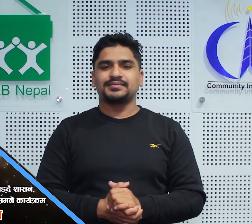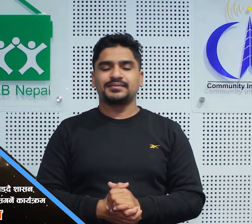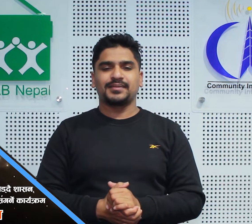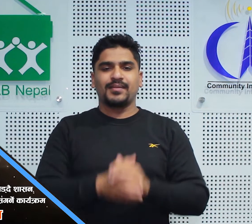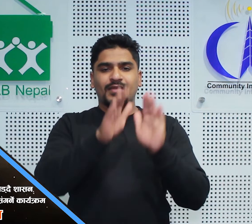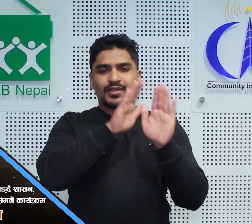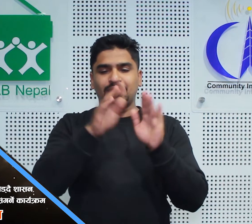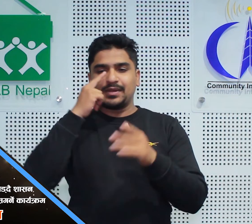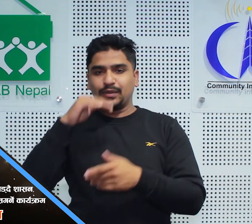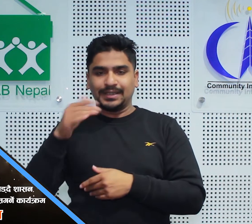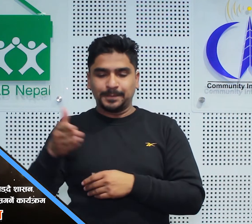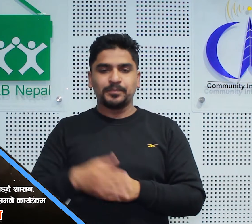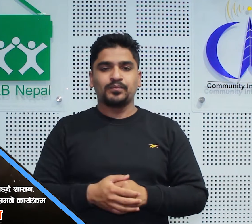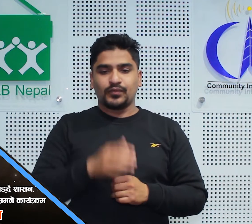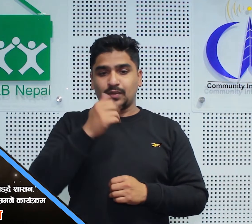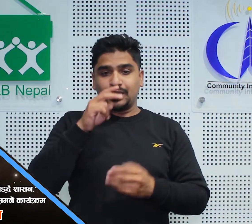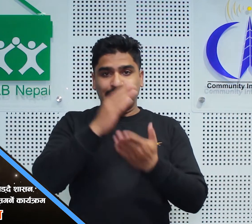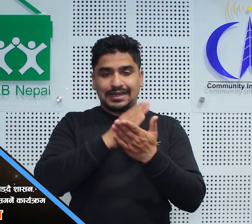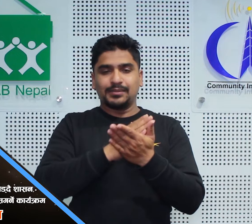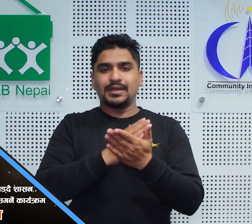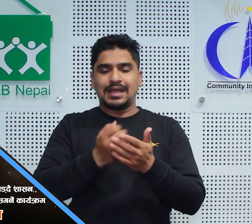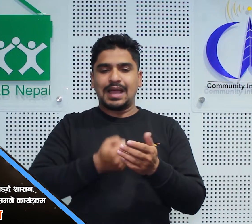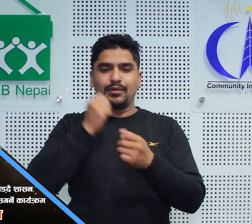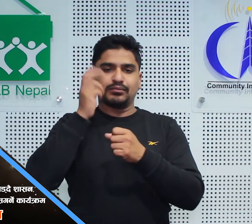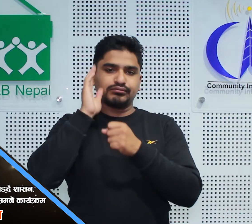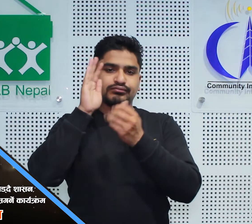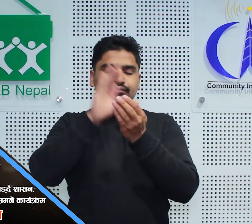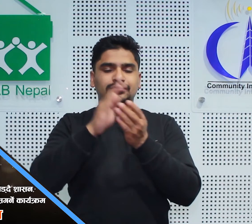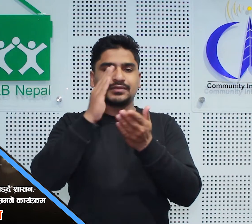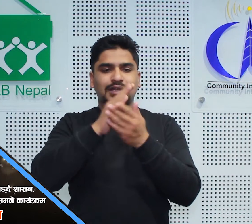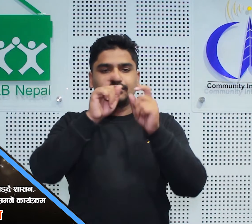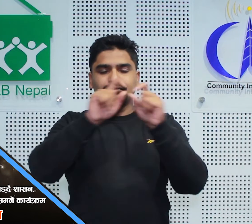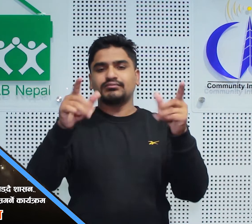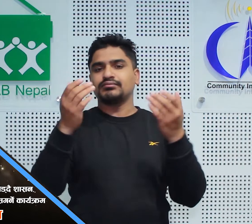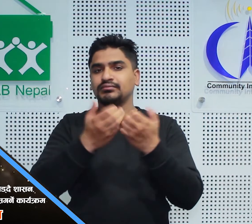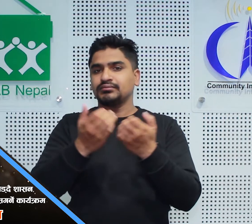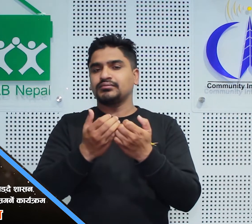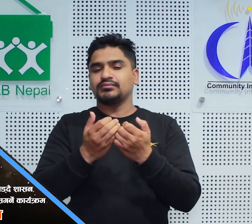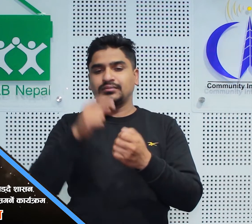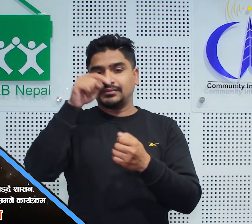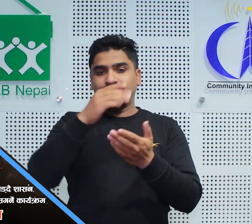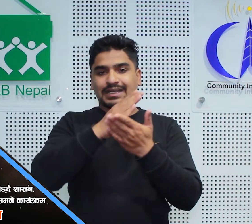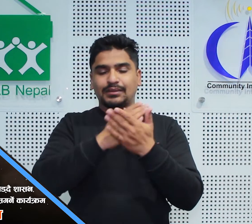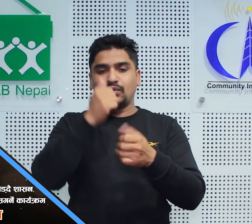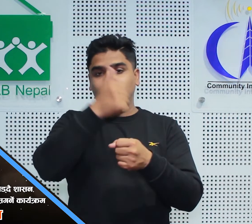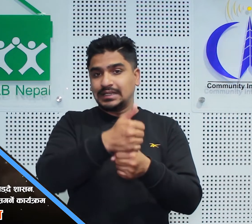धन्यवाद शर्मिला बहिनी। अब यो कार्यक्रममा आफ्नो भनाइ राख्दै कार्यक्रमको समापन गरिदिनु हुन आजको कार्यक्रमका अध्यक्ष